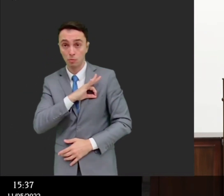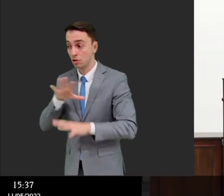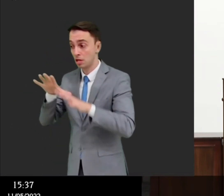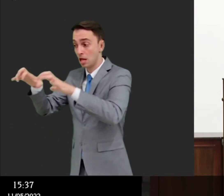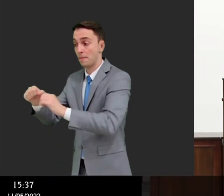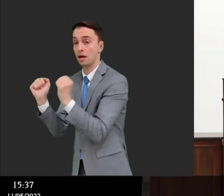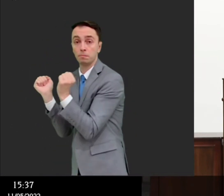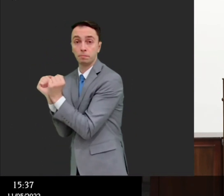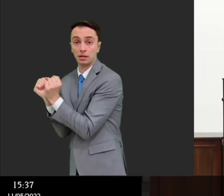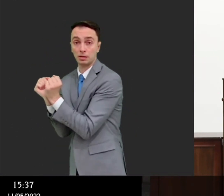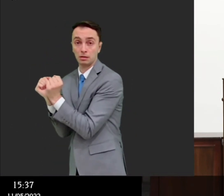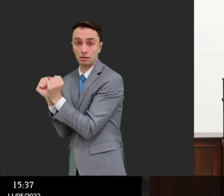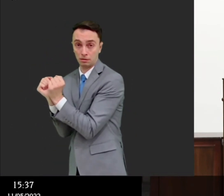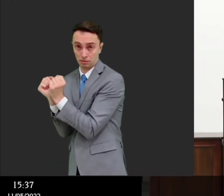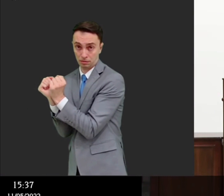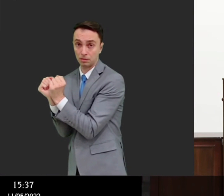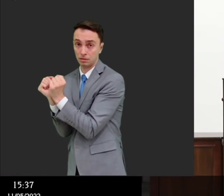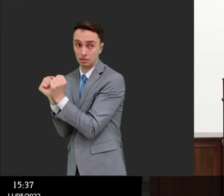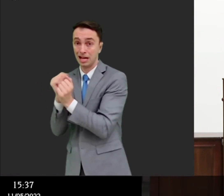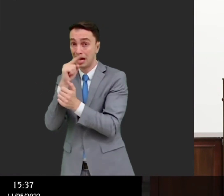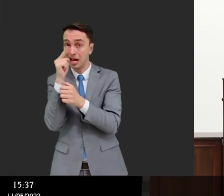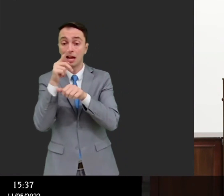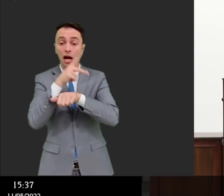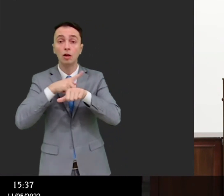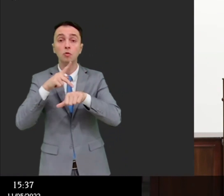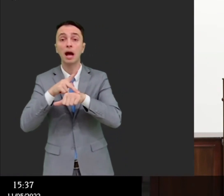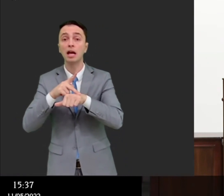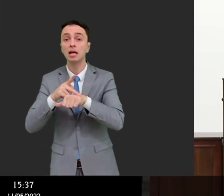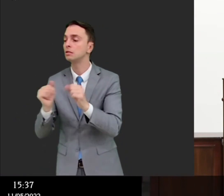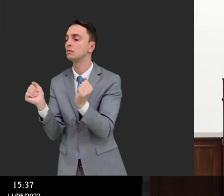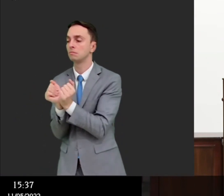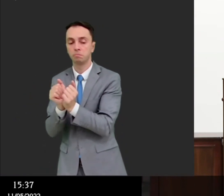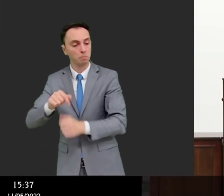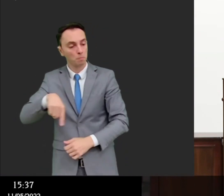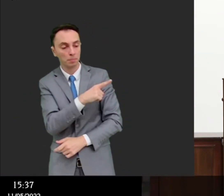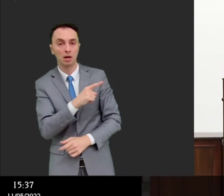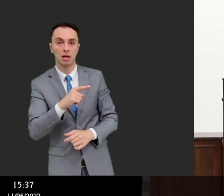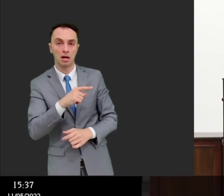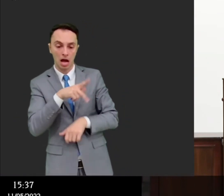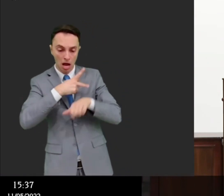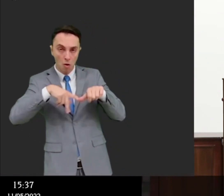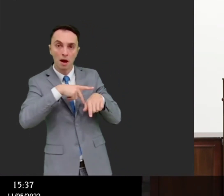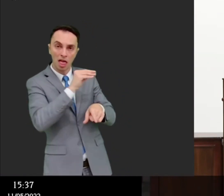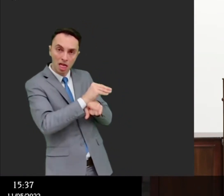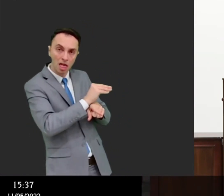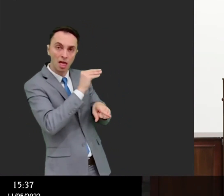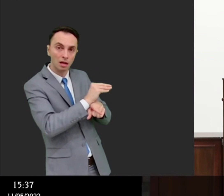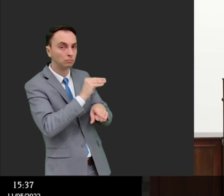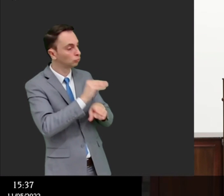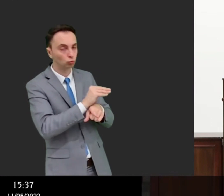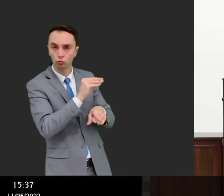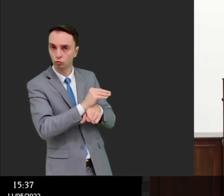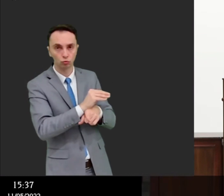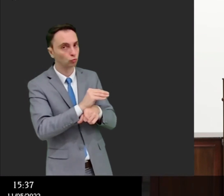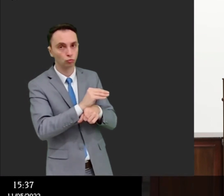nação, que não está fichado, não está legal, para depois ter que dar saúde, tudo o que precisa, escola.